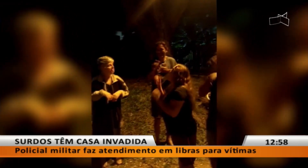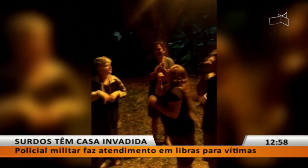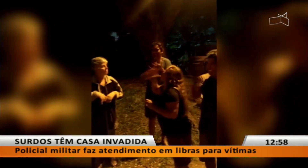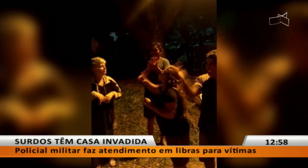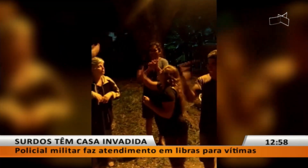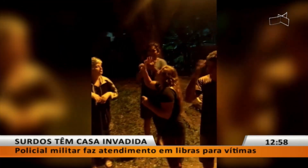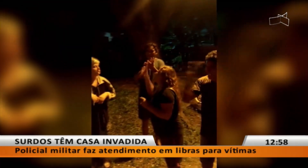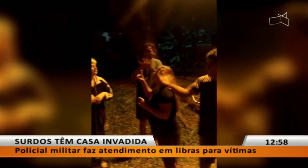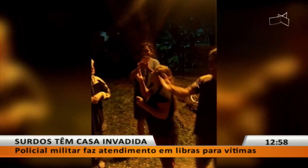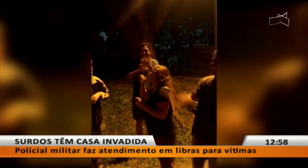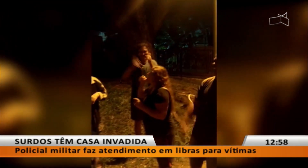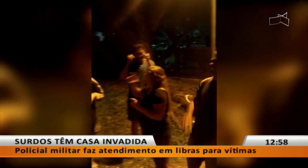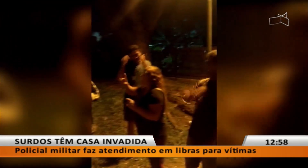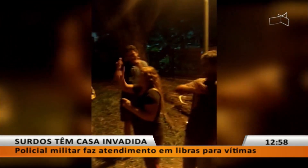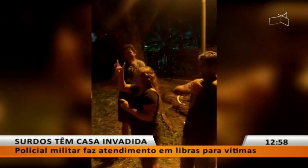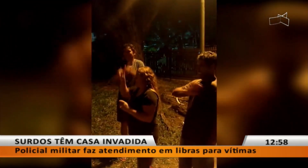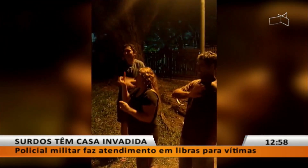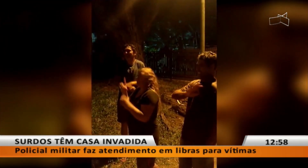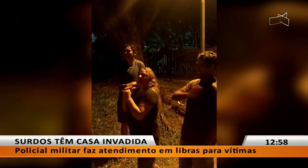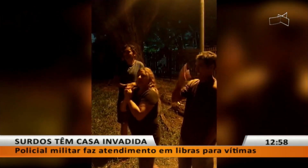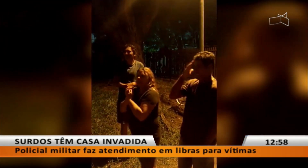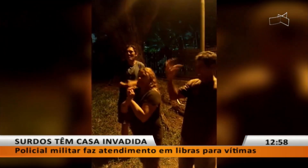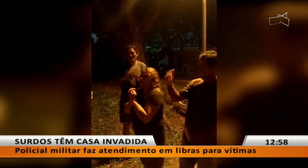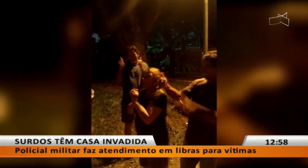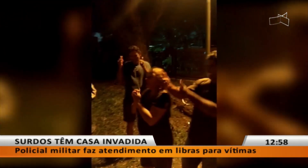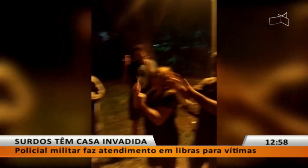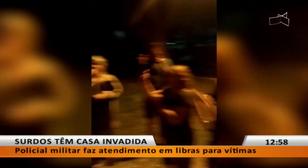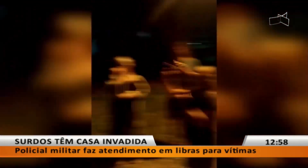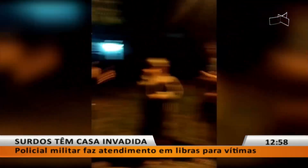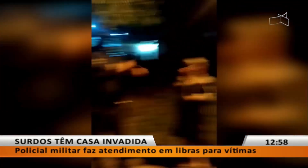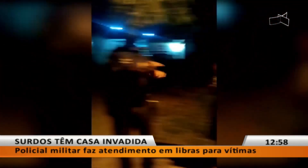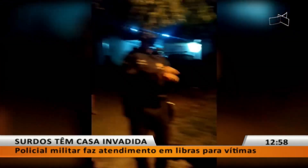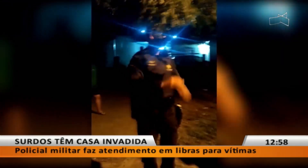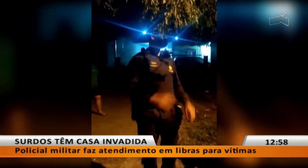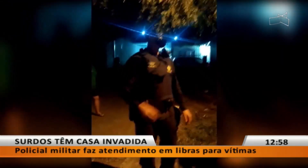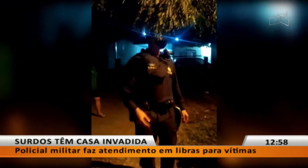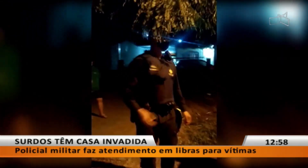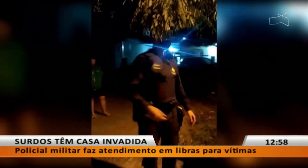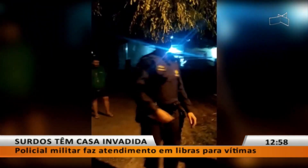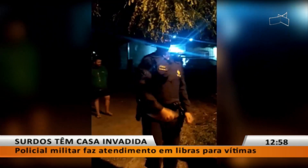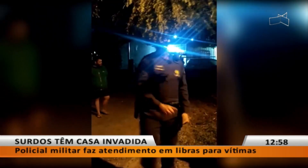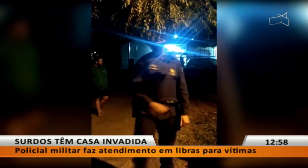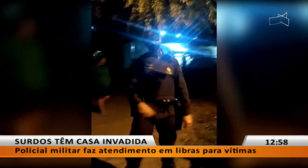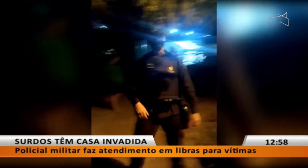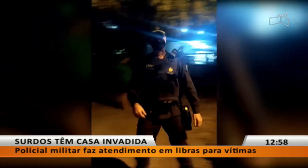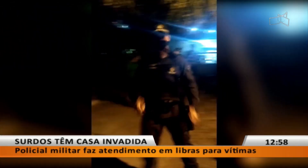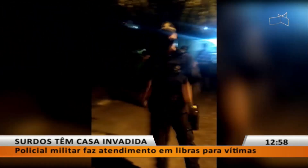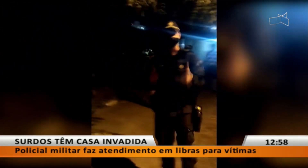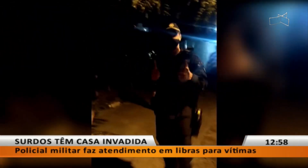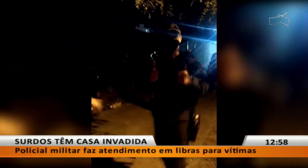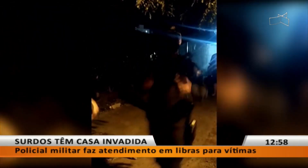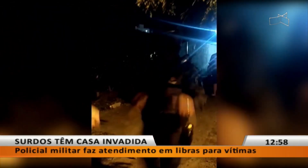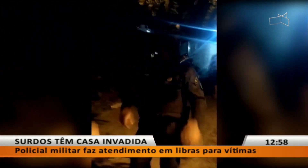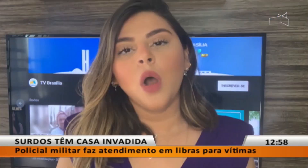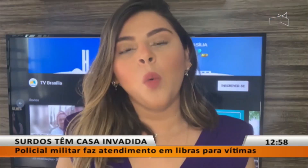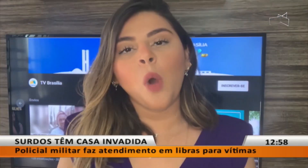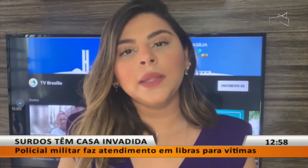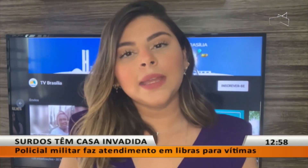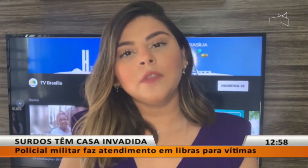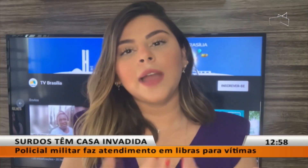sinais. E ele contou pra gente que a PM foi acionada ontem à noite para atender uma ocorrência lá na quadra 2 de Sobradinho. Um homem teria